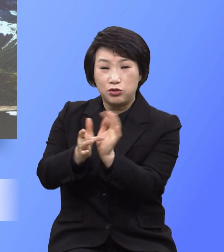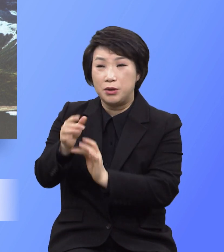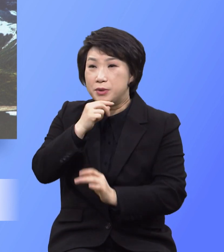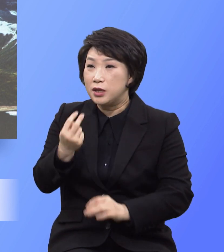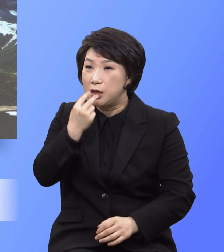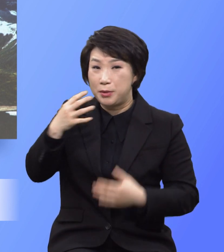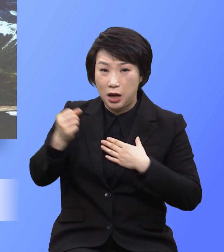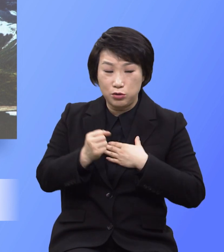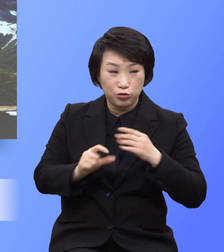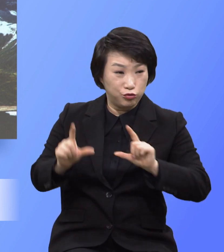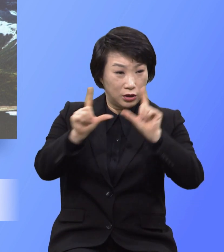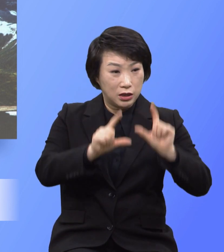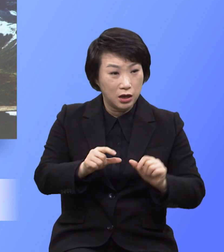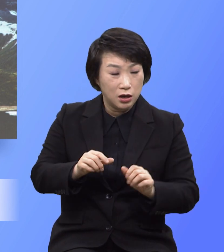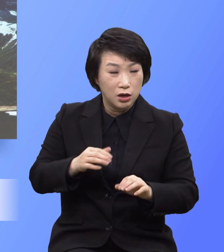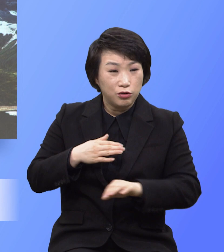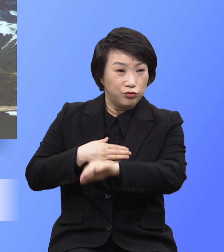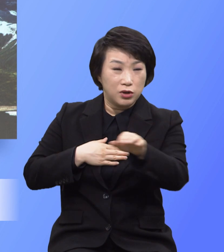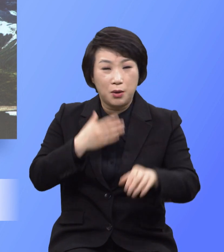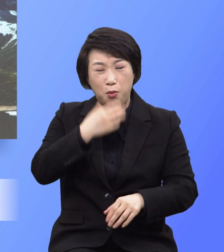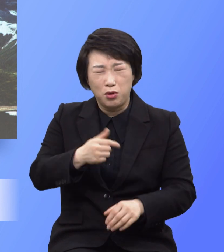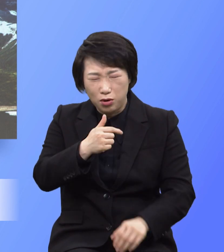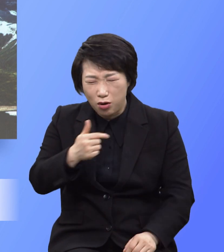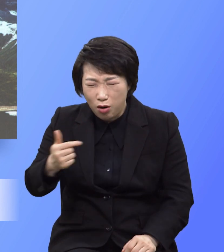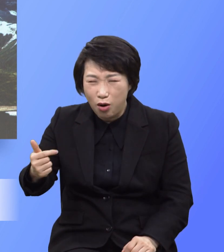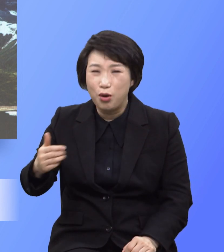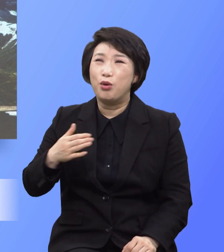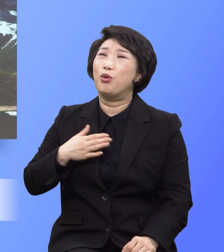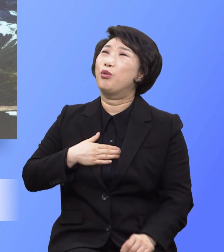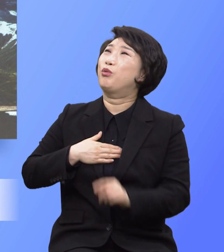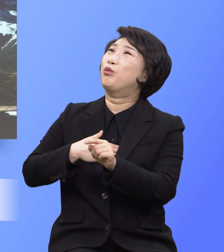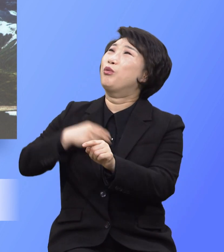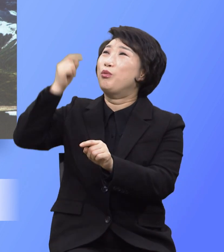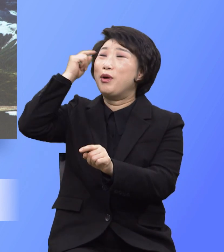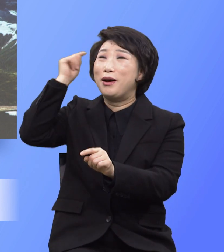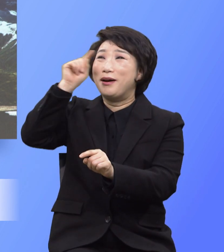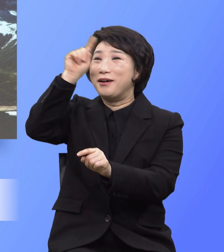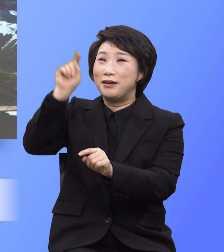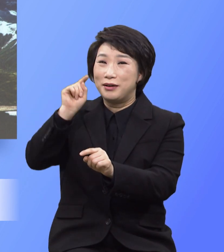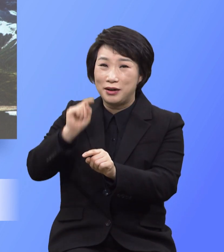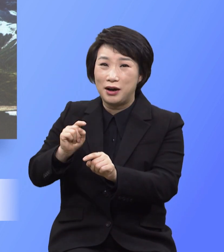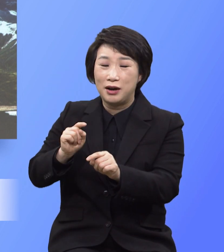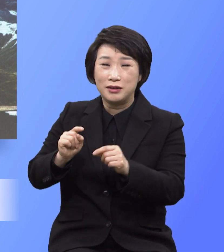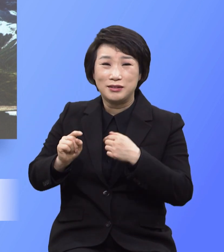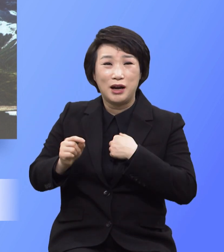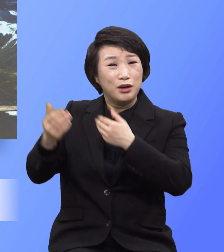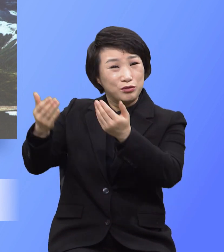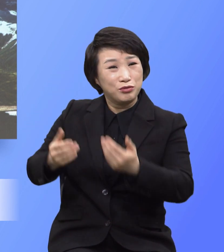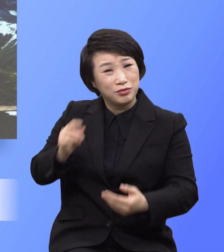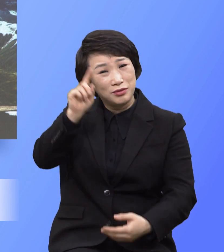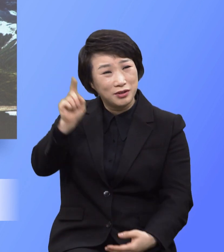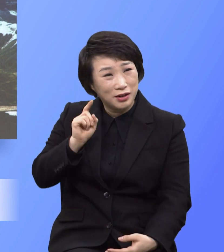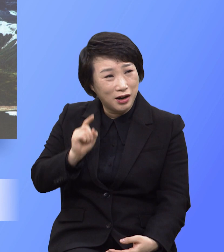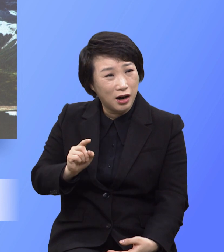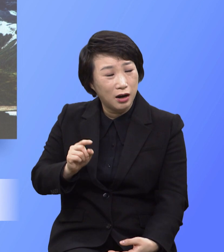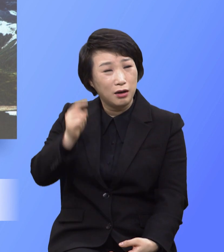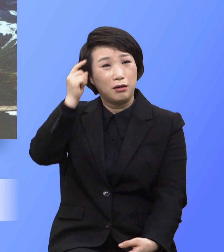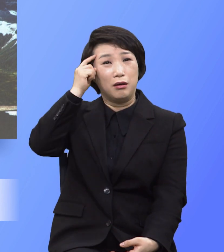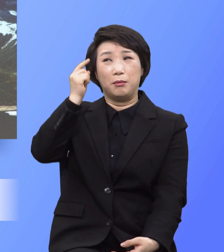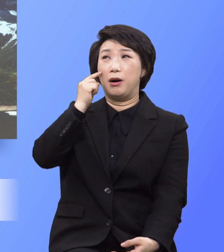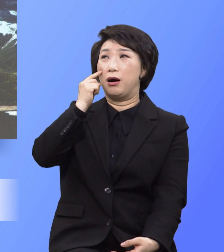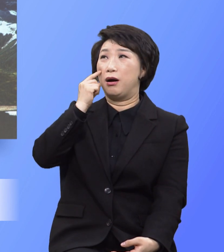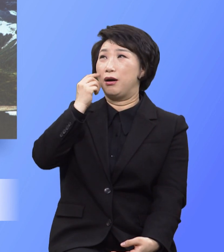있는 이 엄청난 복을 무엇 때문에 하나님이 내게 주셔야 돼? 생각할